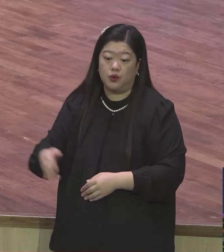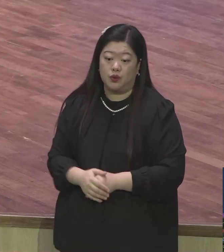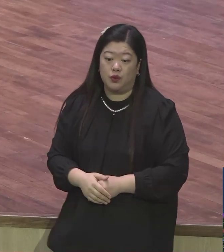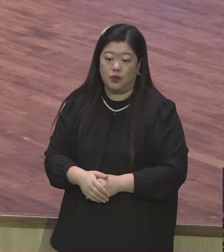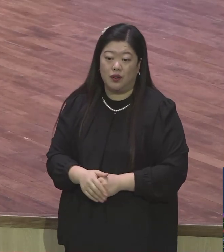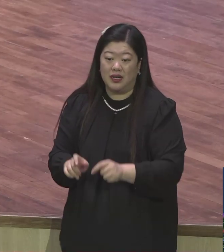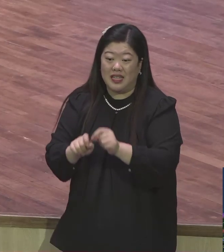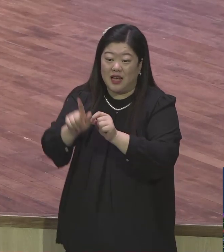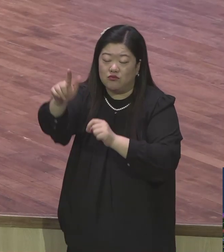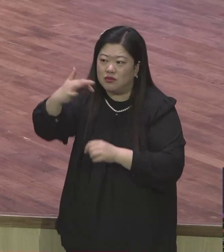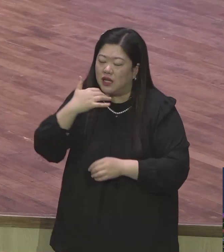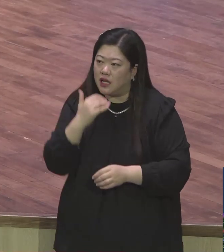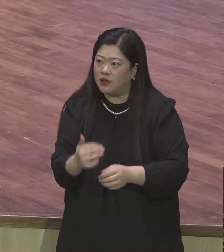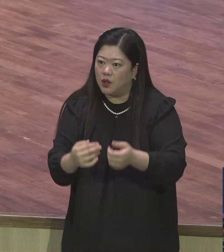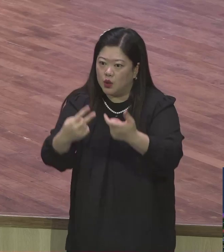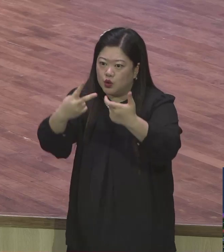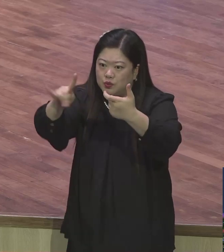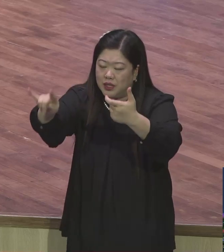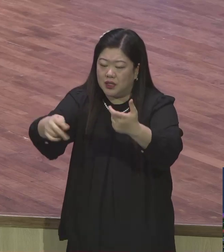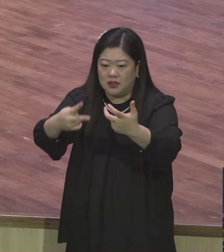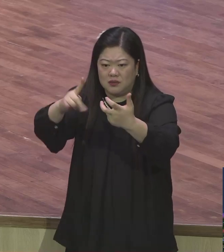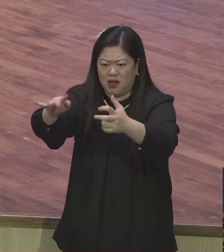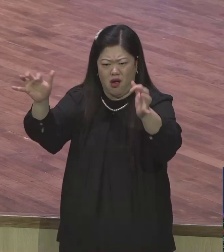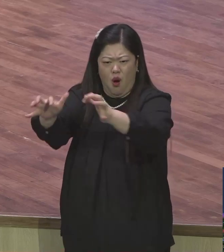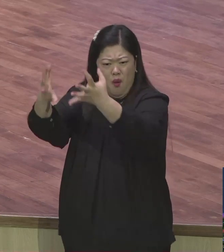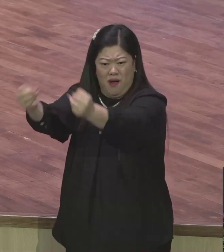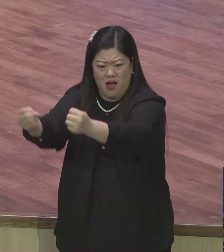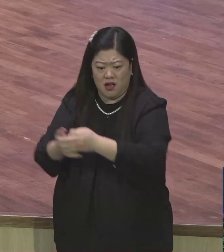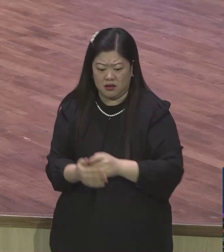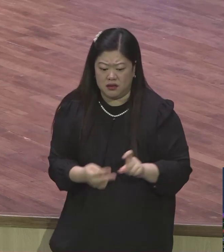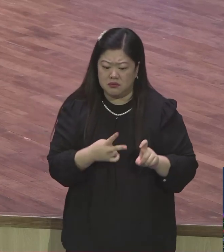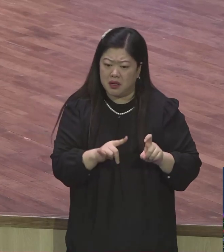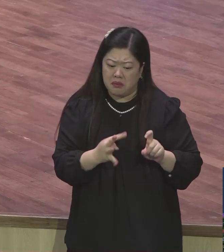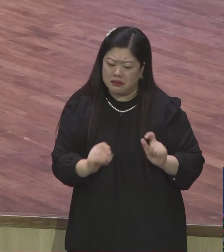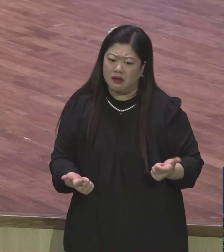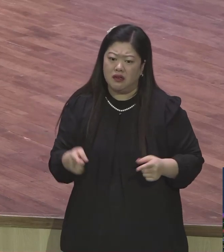백령시대 교회를 가보시라고. 애들 있는가?